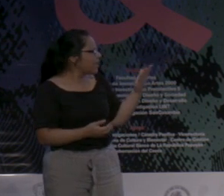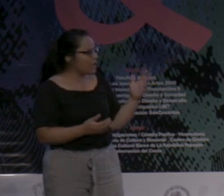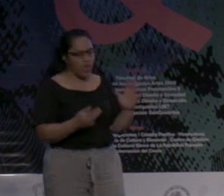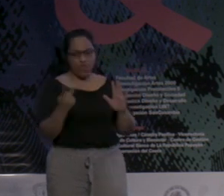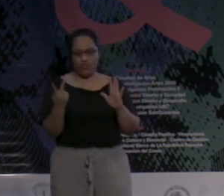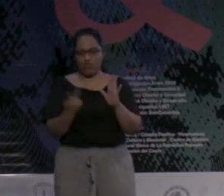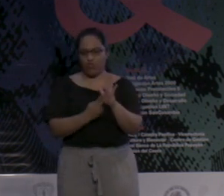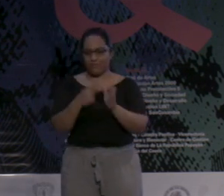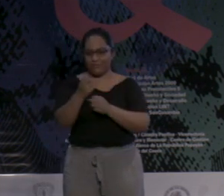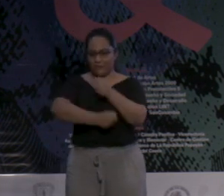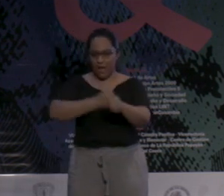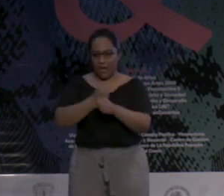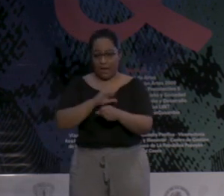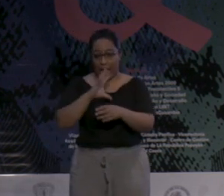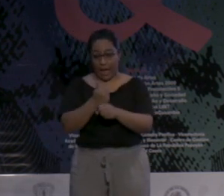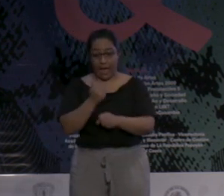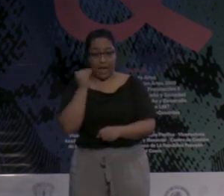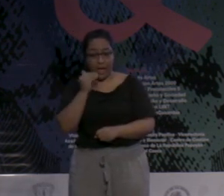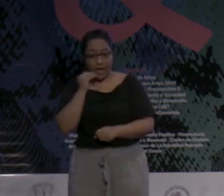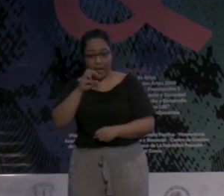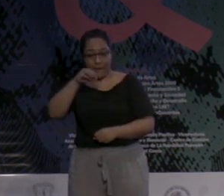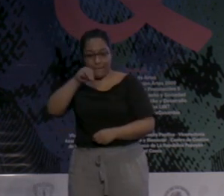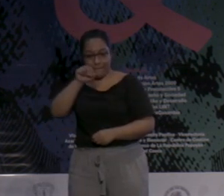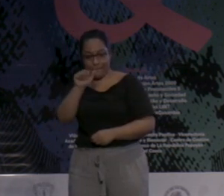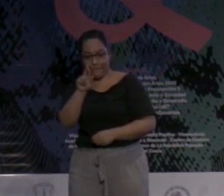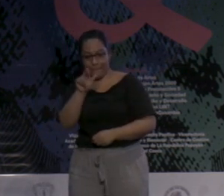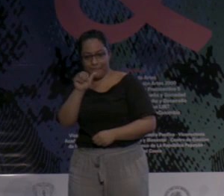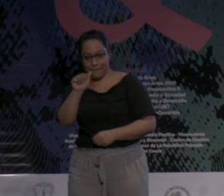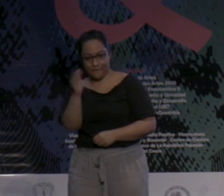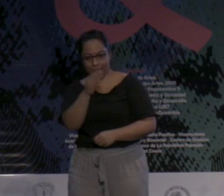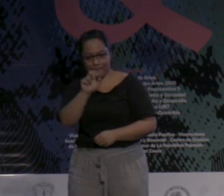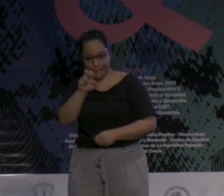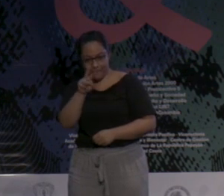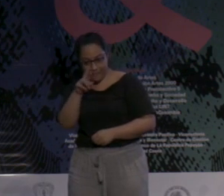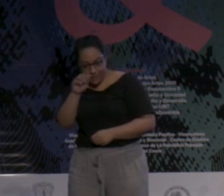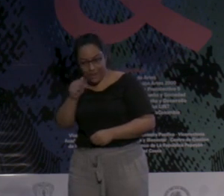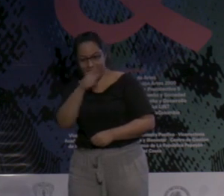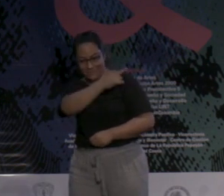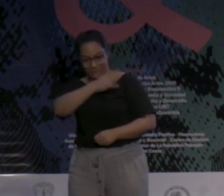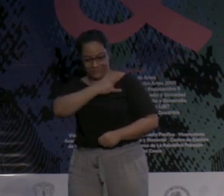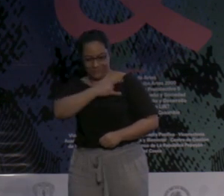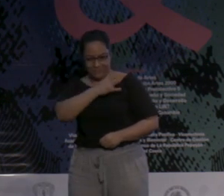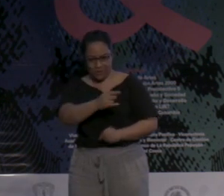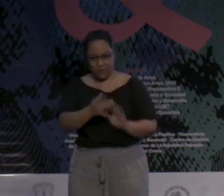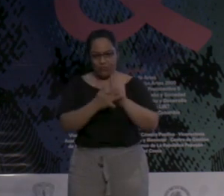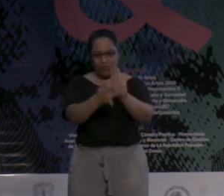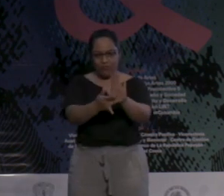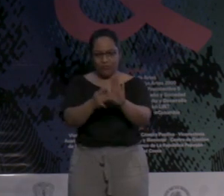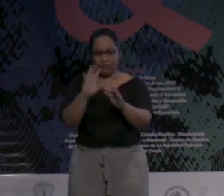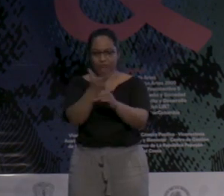más importante que las manos son sus moñas. Pasa la siguiente, por favor. Ahora,